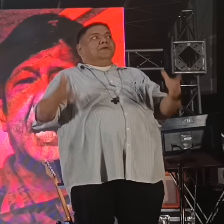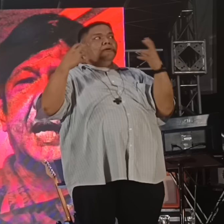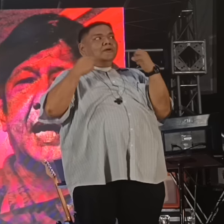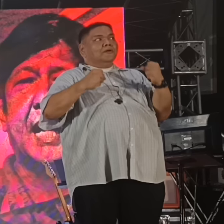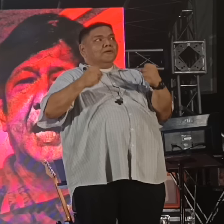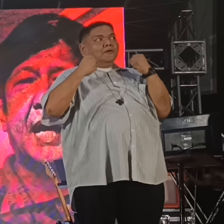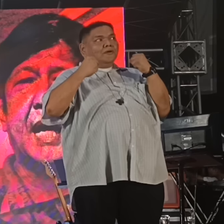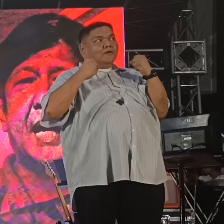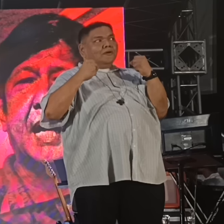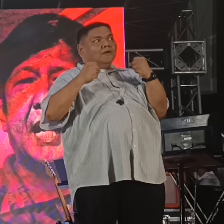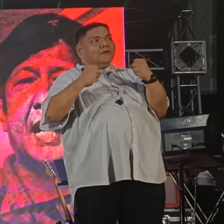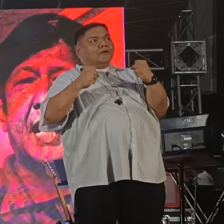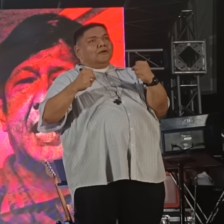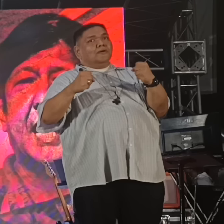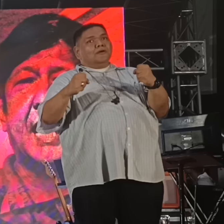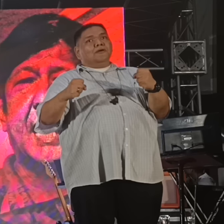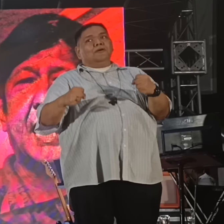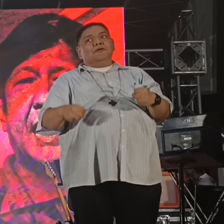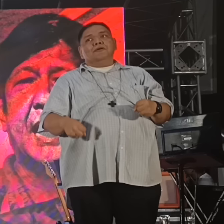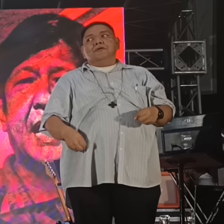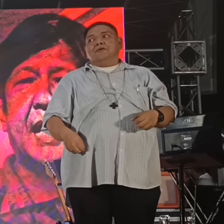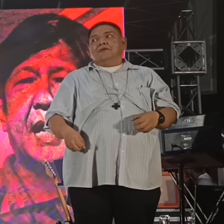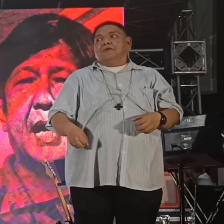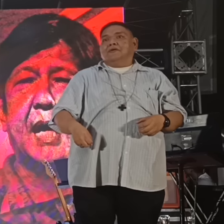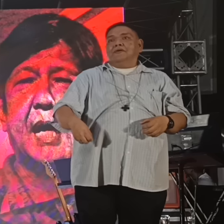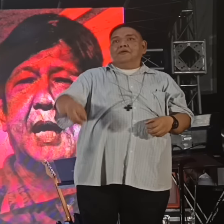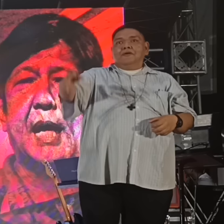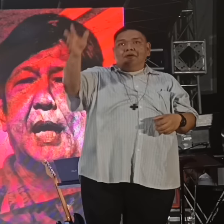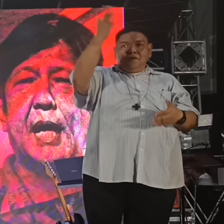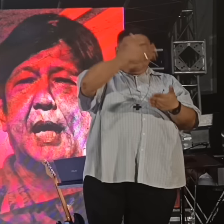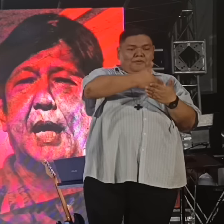Mabuhay ang Marcos Alice John!